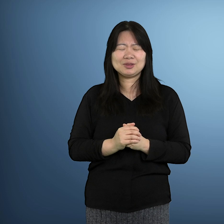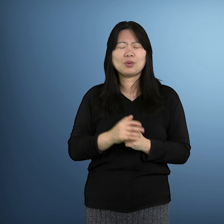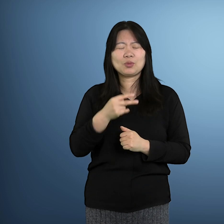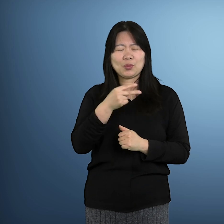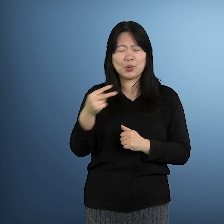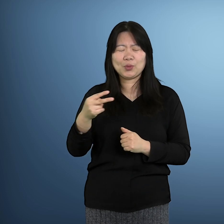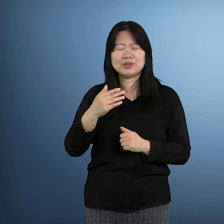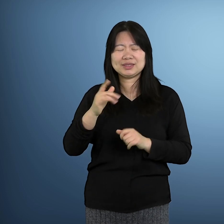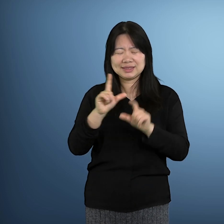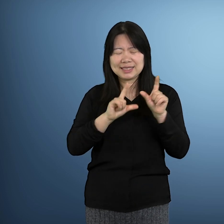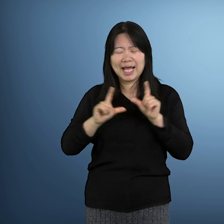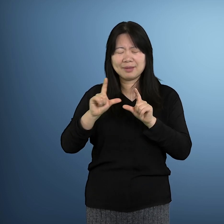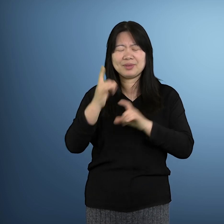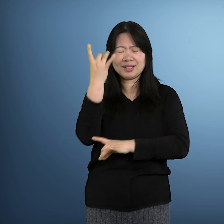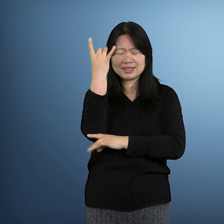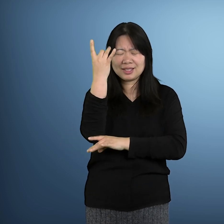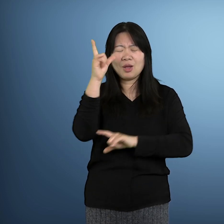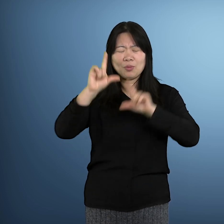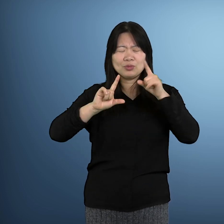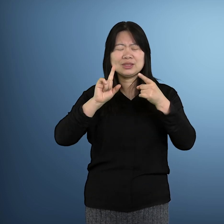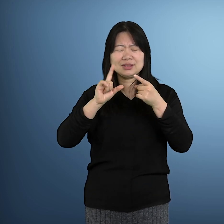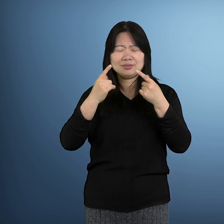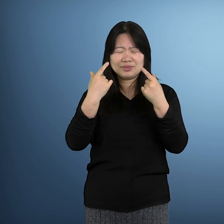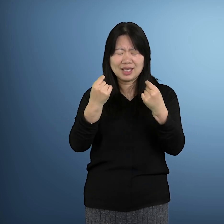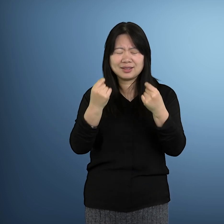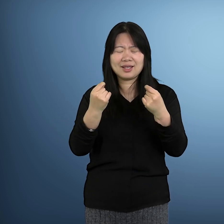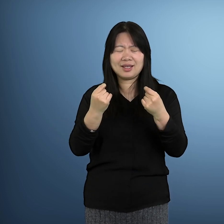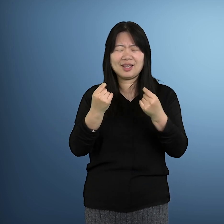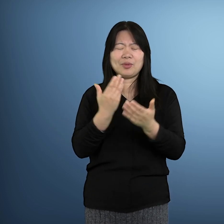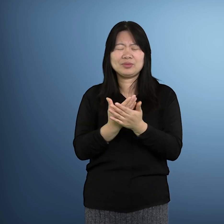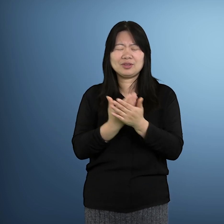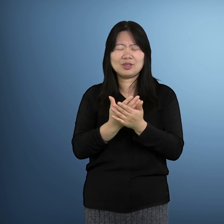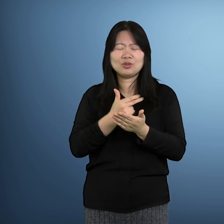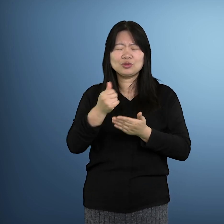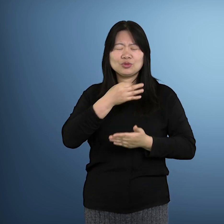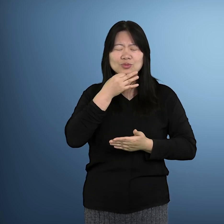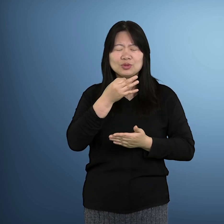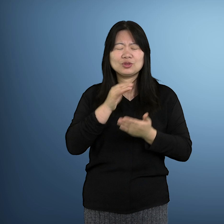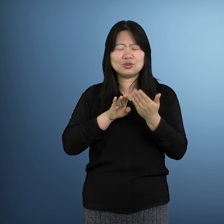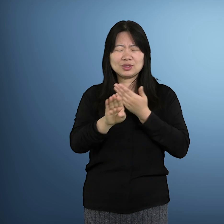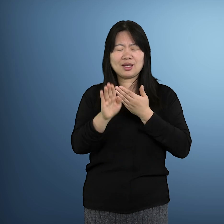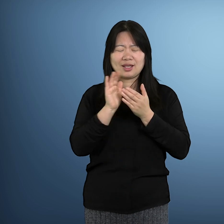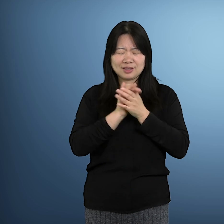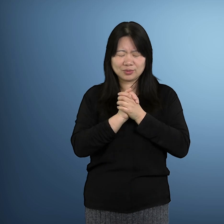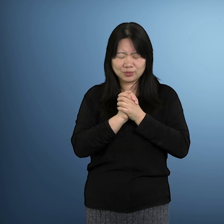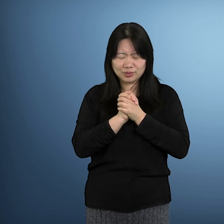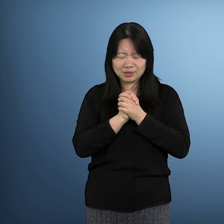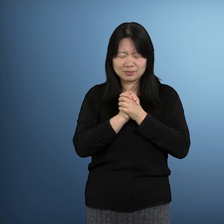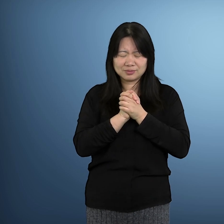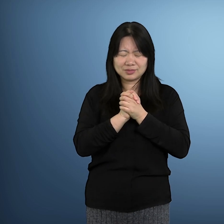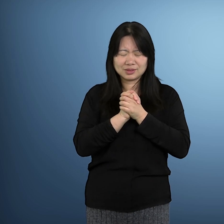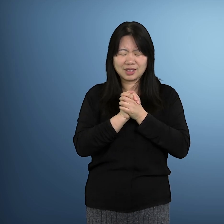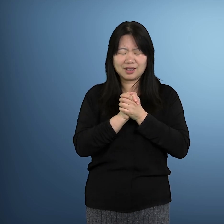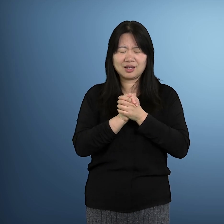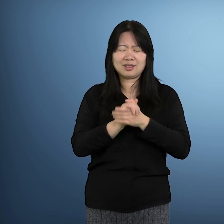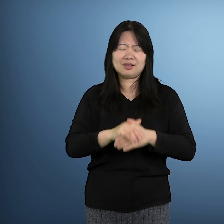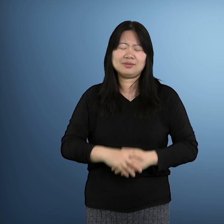우리의 삶의 본질이 되게 하여 주시옵소서. 우리 한번 주여 부른 다음에 기도합니다. 주여,